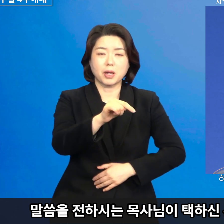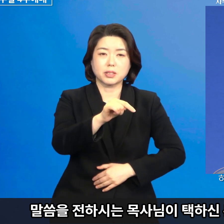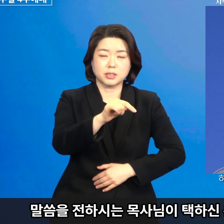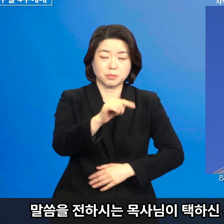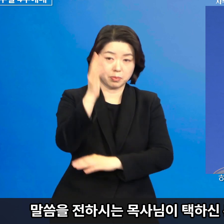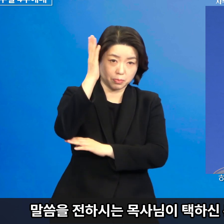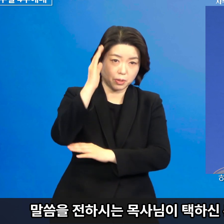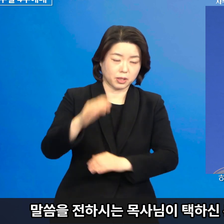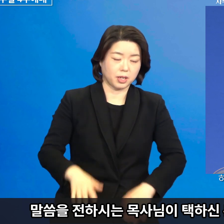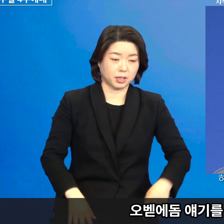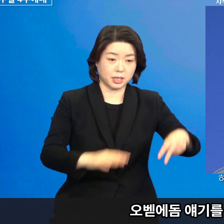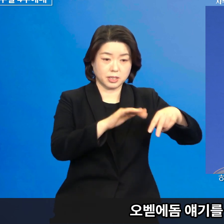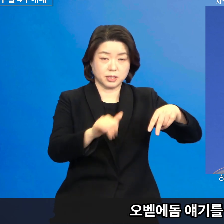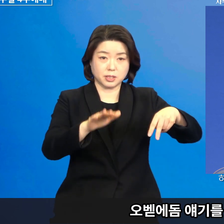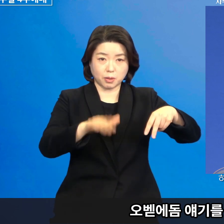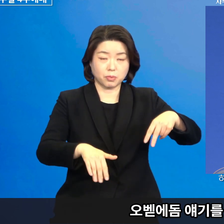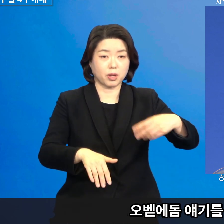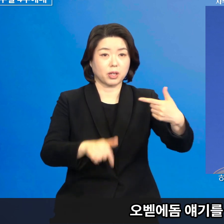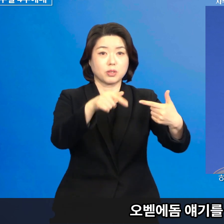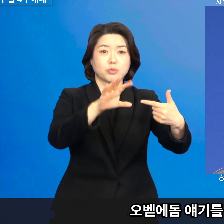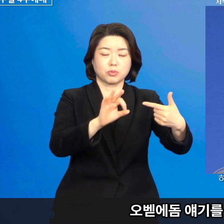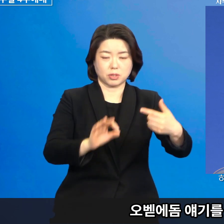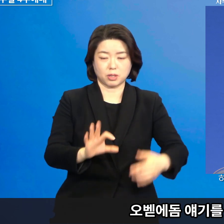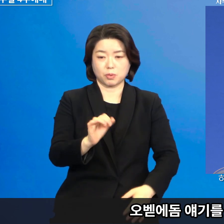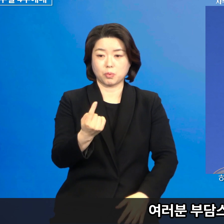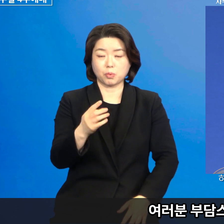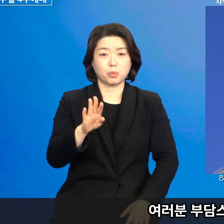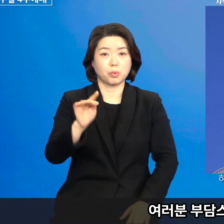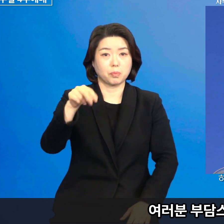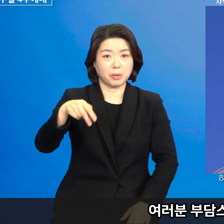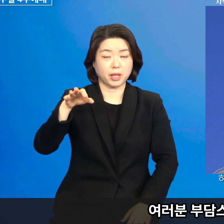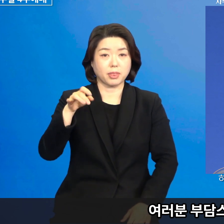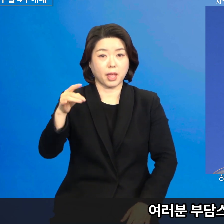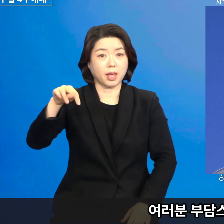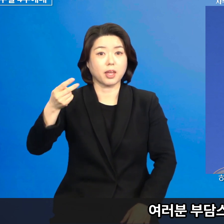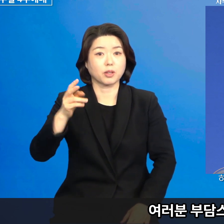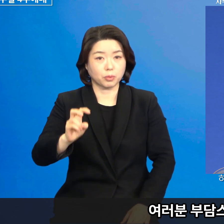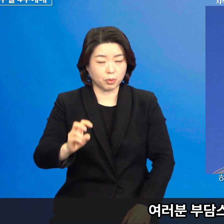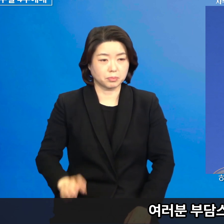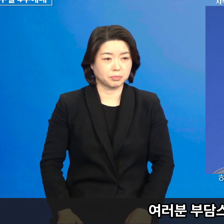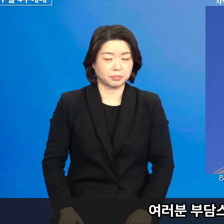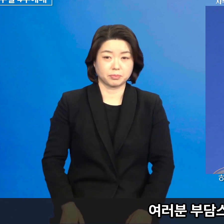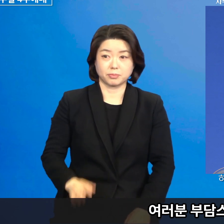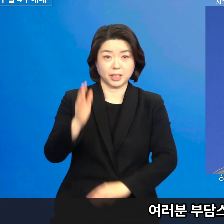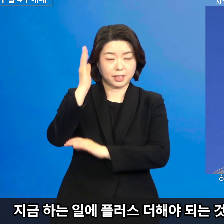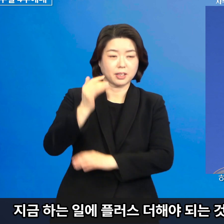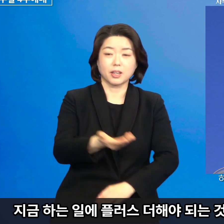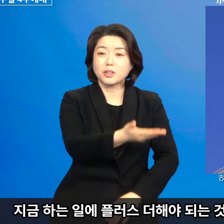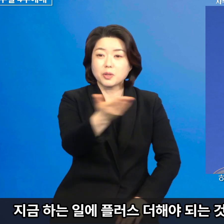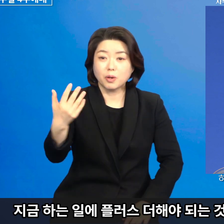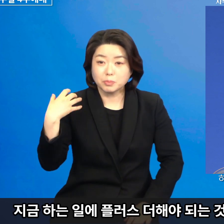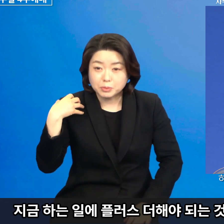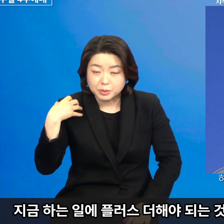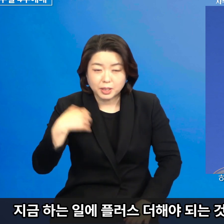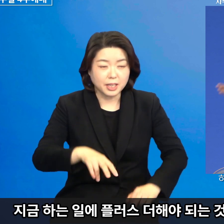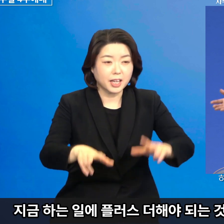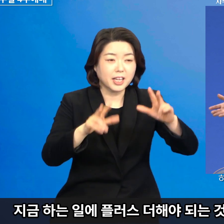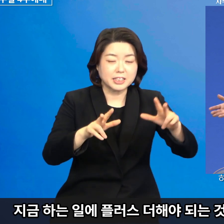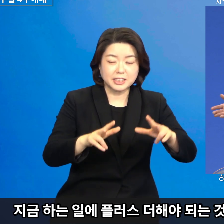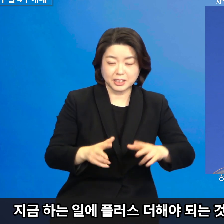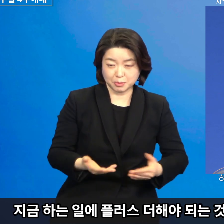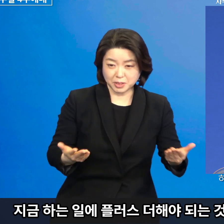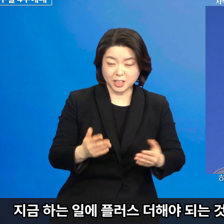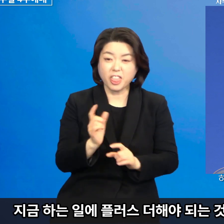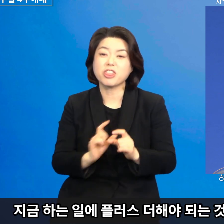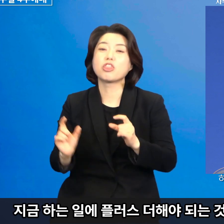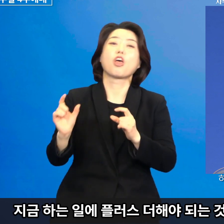이 사무엘하 6장이었습니다. 오벳 에돔 얘기를 하시는 거예요. 여러분 부담스러우시죠? 지금 하는 일에 플러스 더 해야 되는